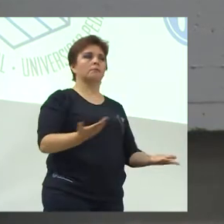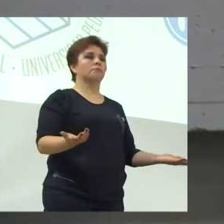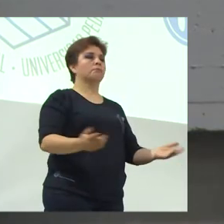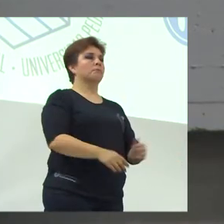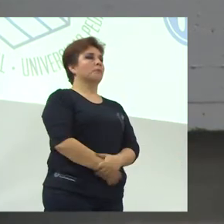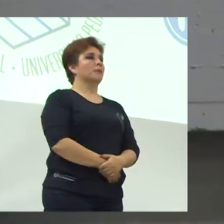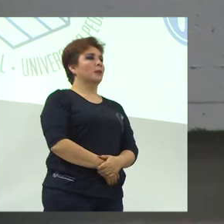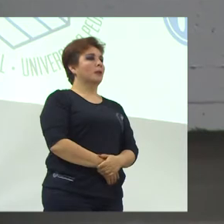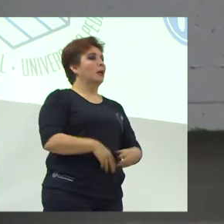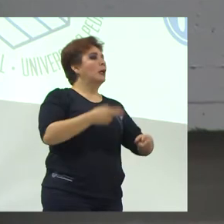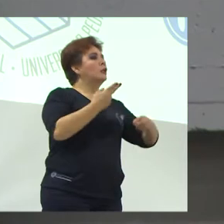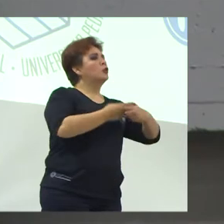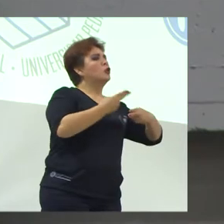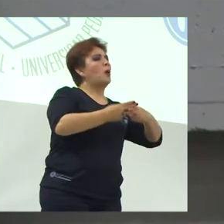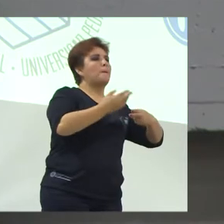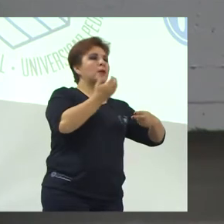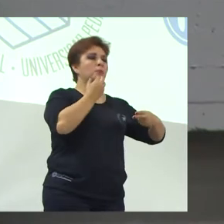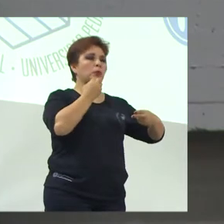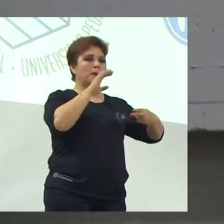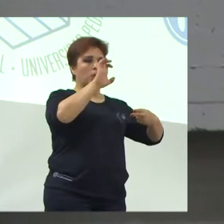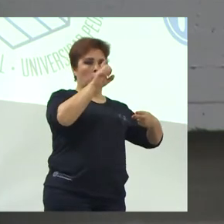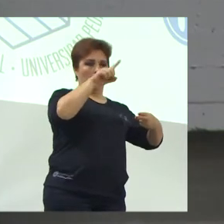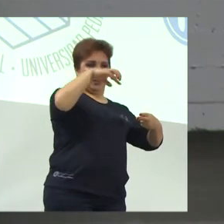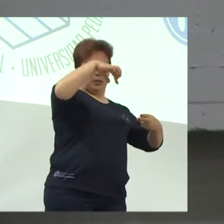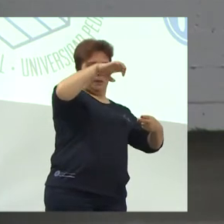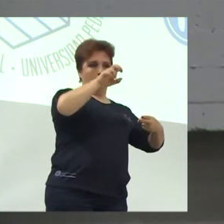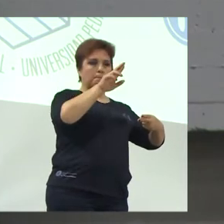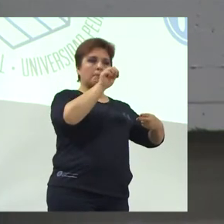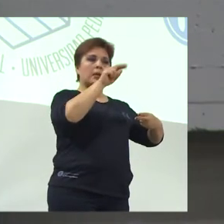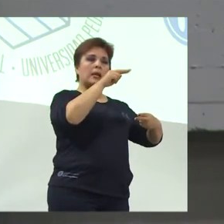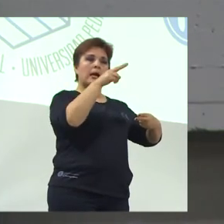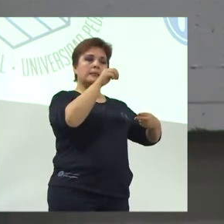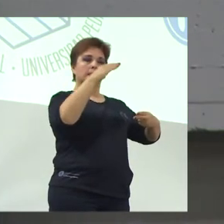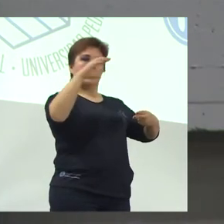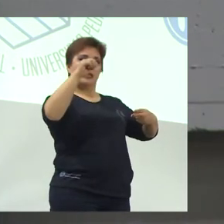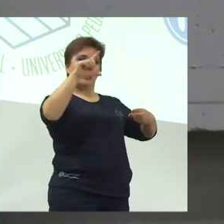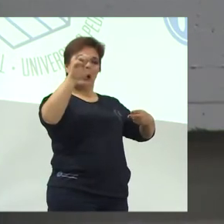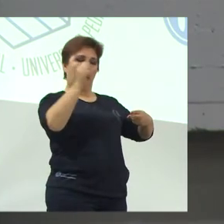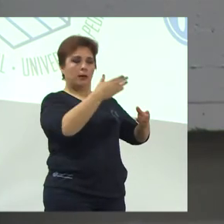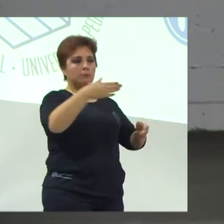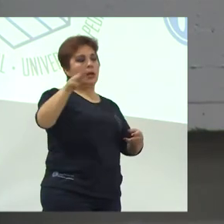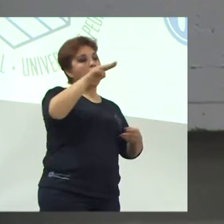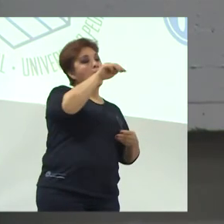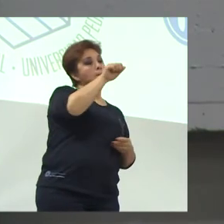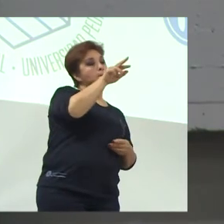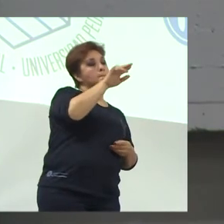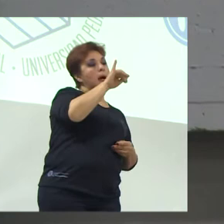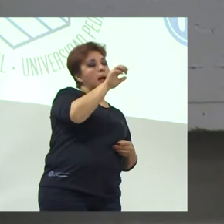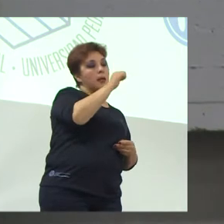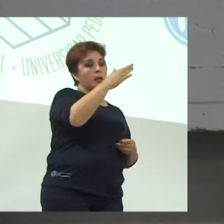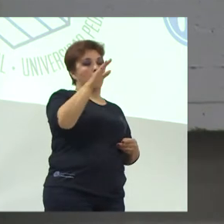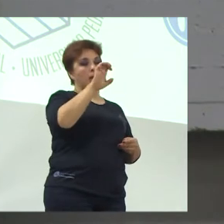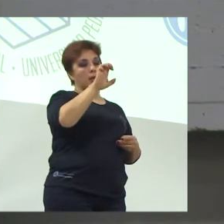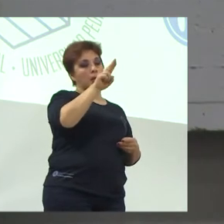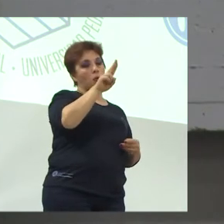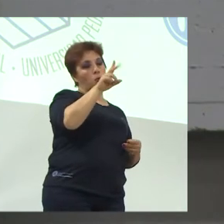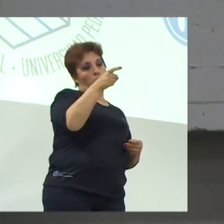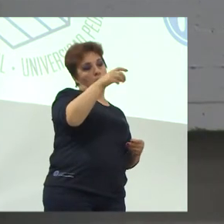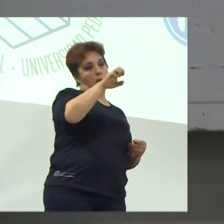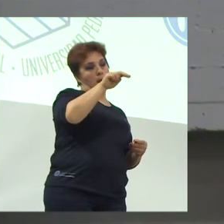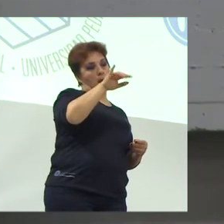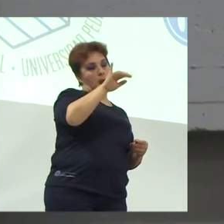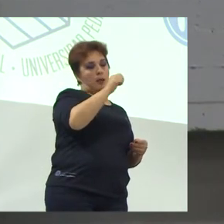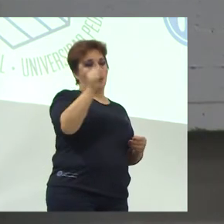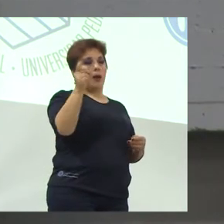nombres como el de esperanza de cala maría eugenia gallo y hernando pradilla el líder